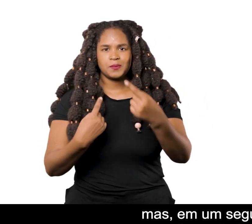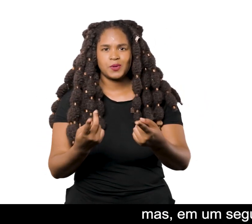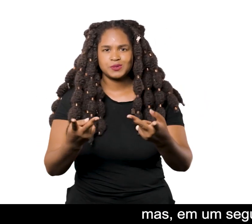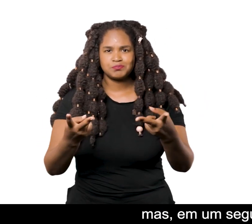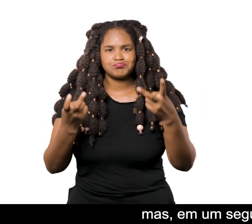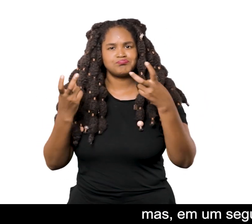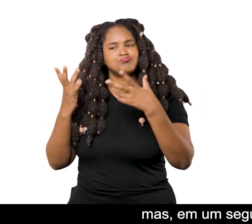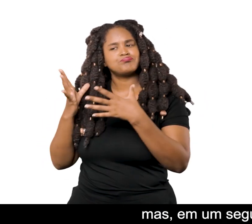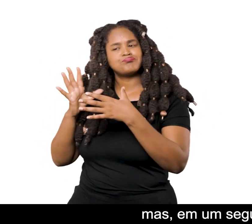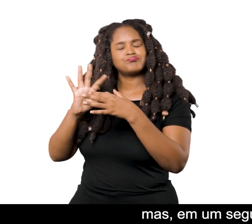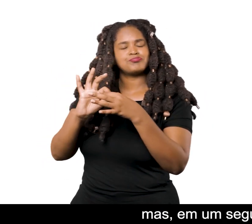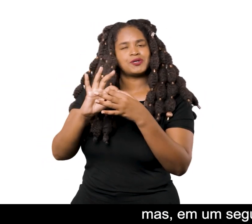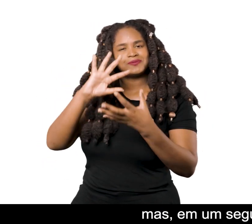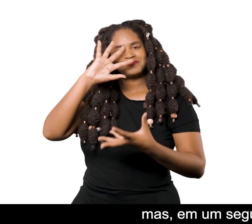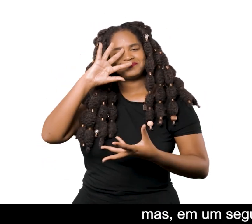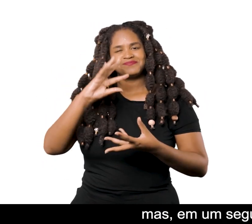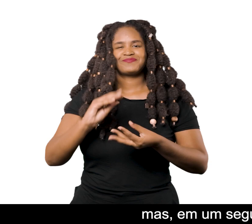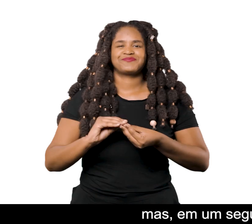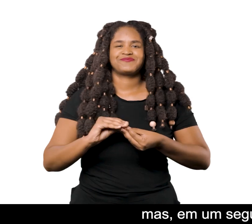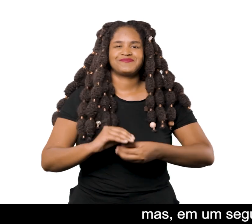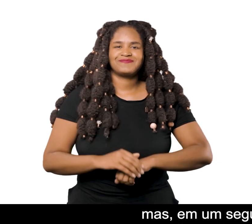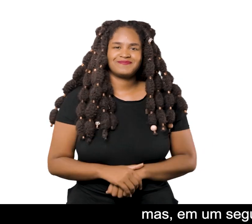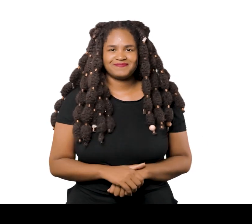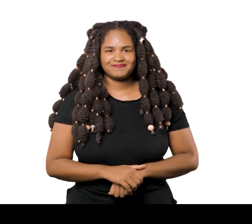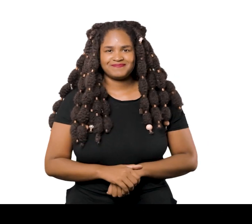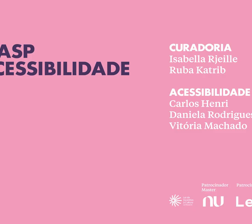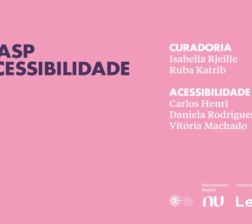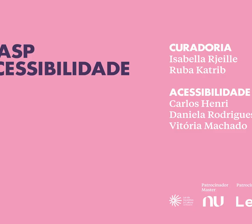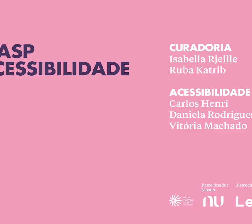segundo momento é possível decifrá-las.